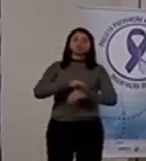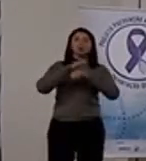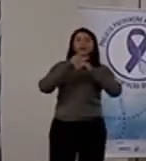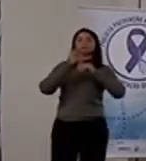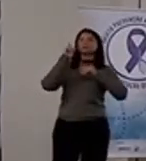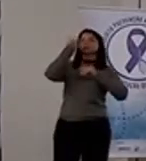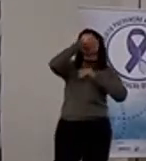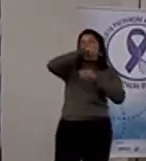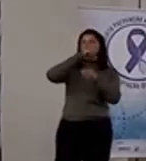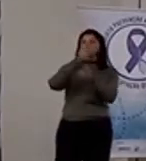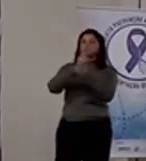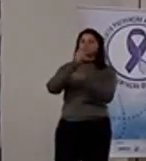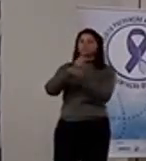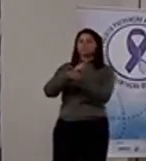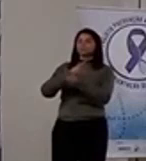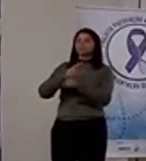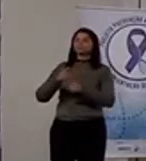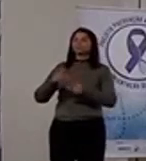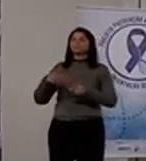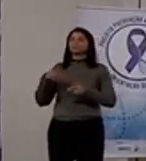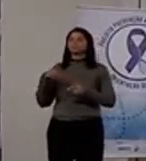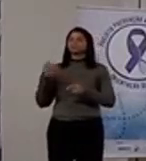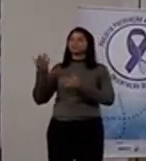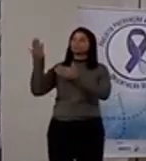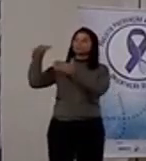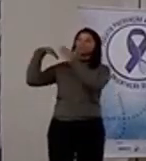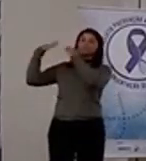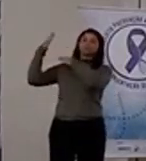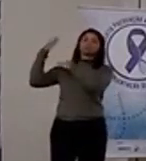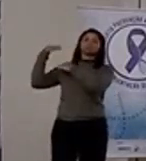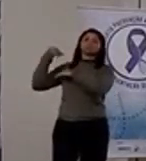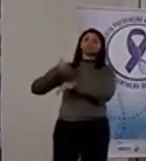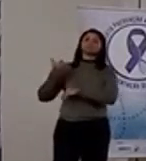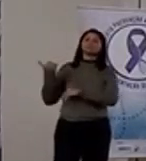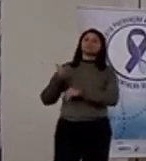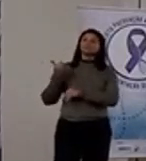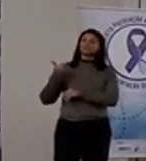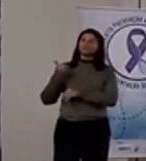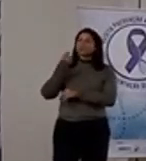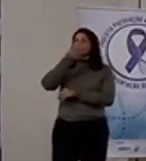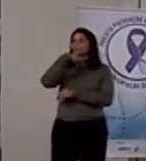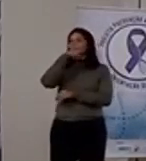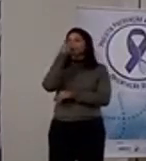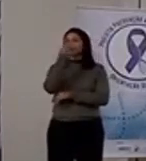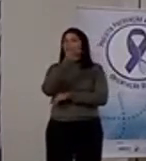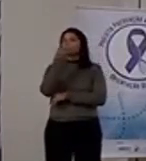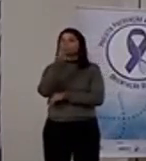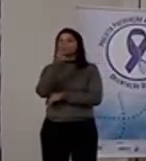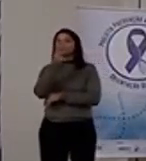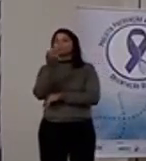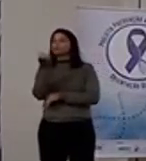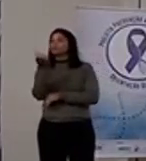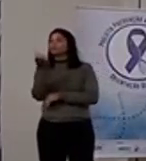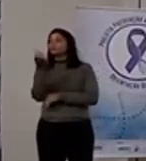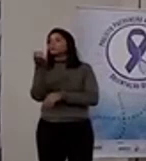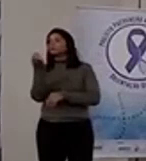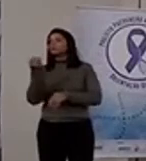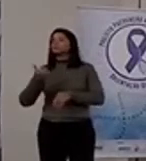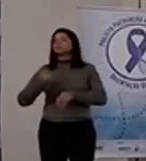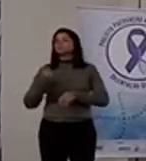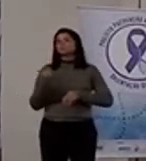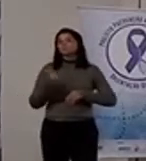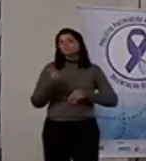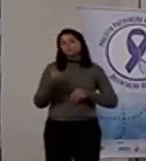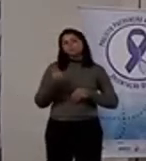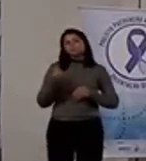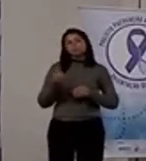se você lembra, os Justus da época estavam com quantos anos? Quando ela teve 60 anos. Certo?